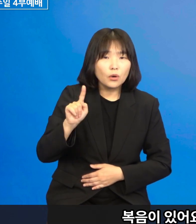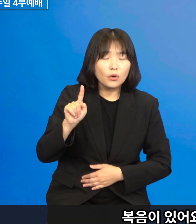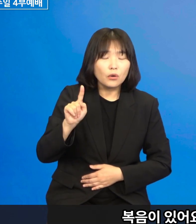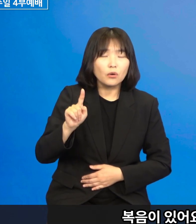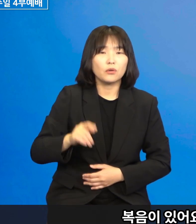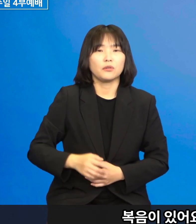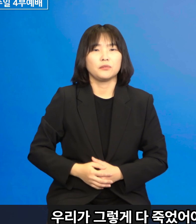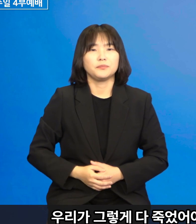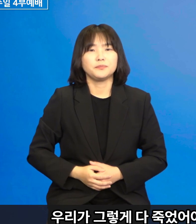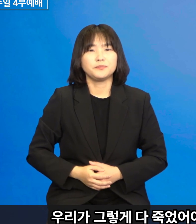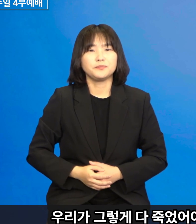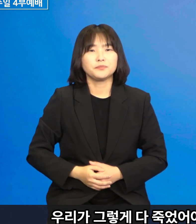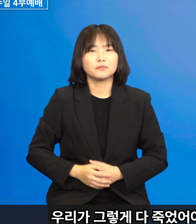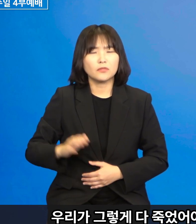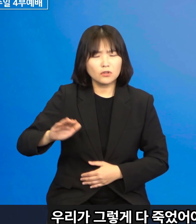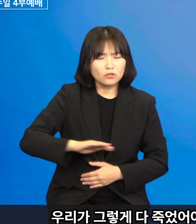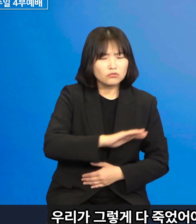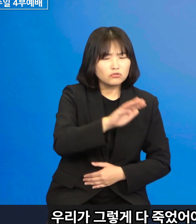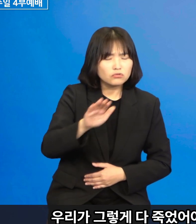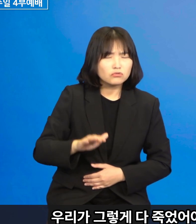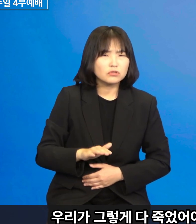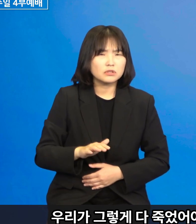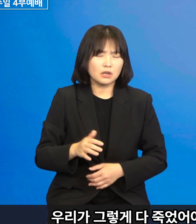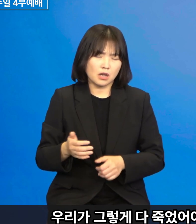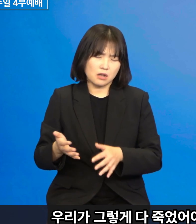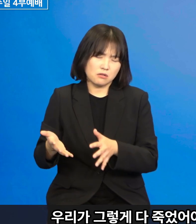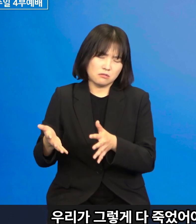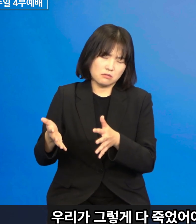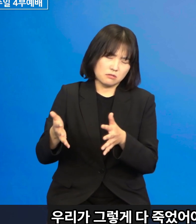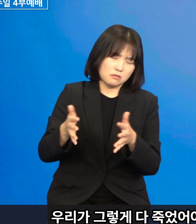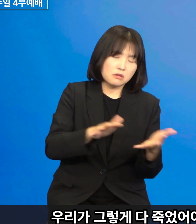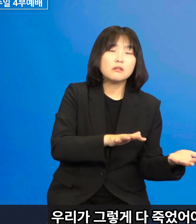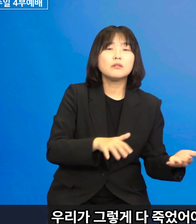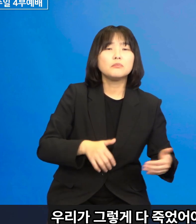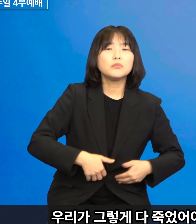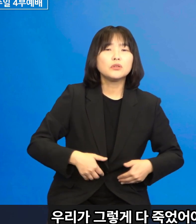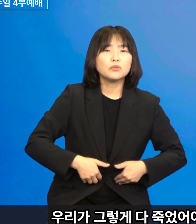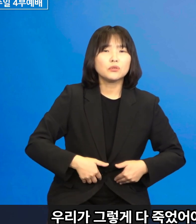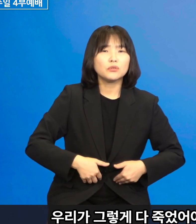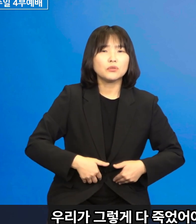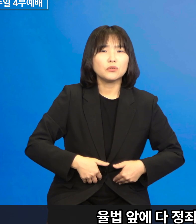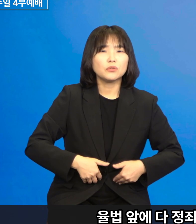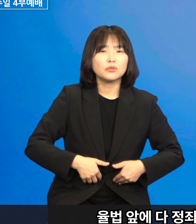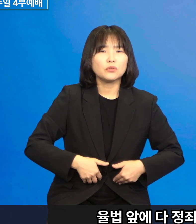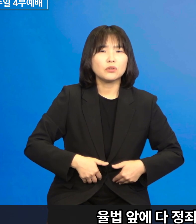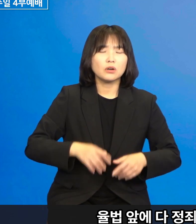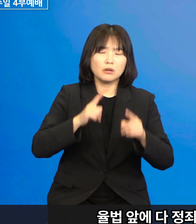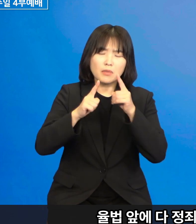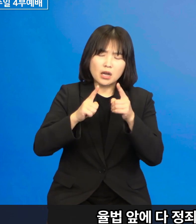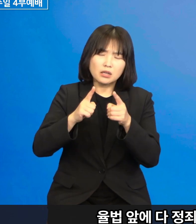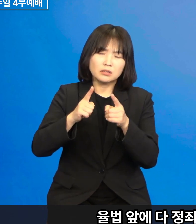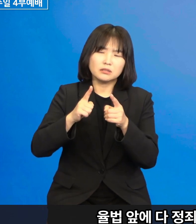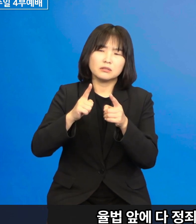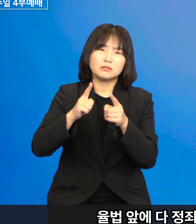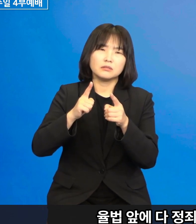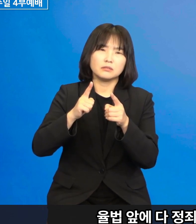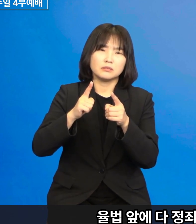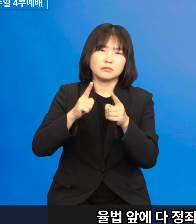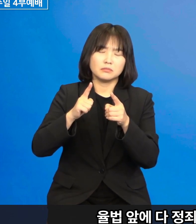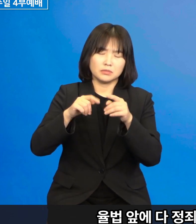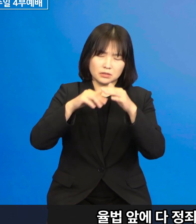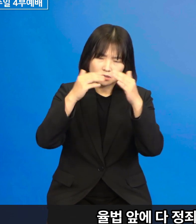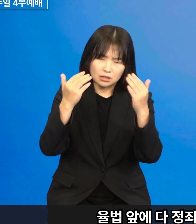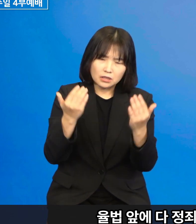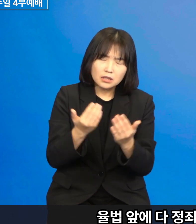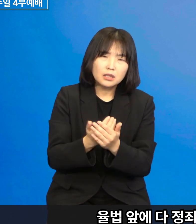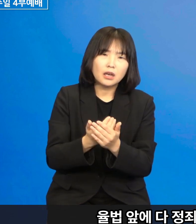복음입니까? 우리가 그렇게 다 죽었어야 되는, 하나 예외 없이 말씀 앞에, 율법 앞에 다 정죄함을 받은